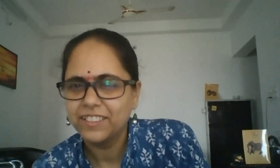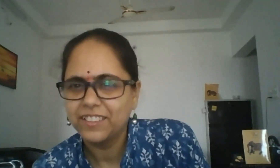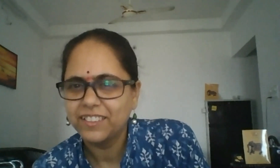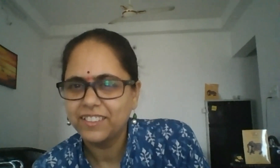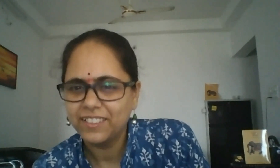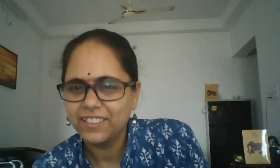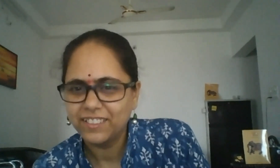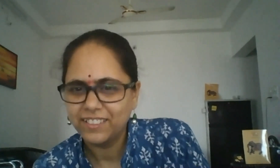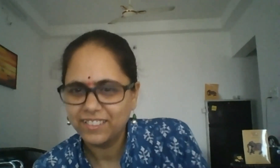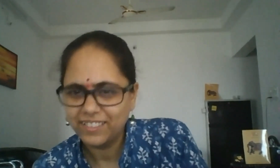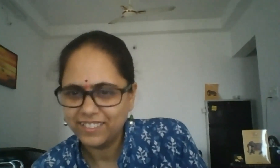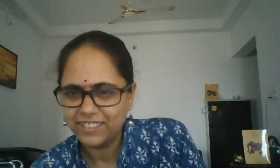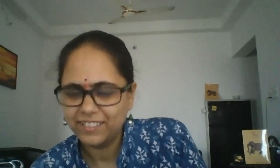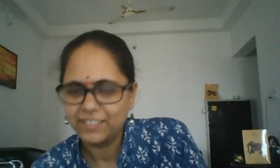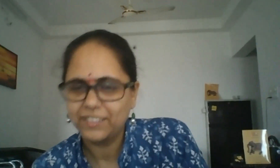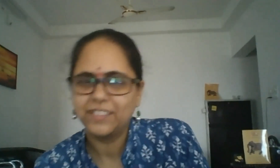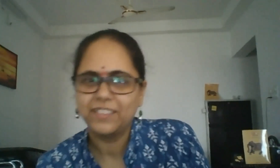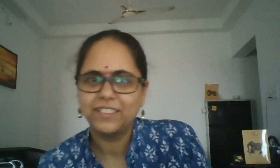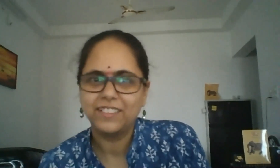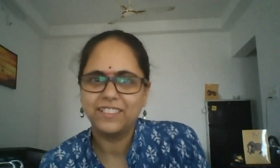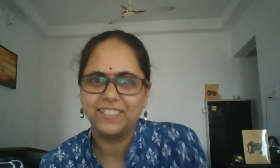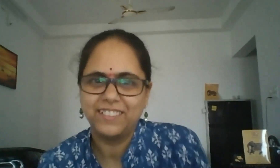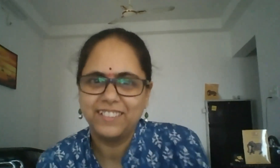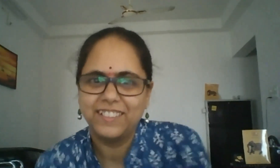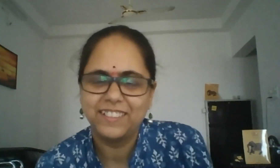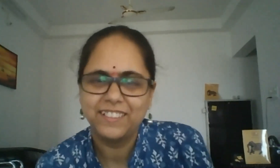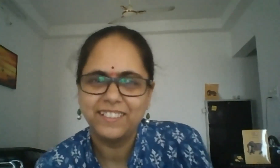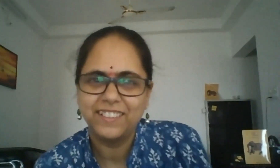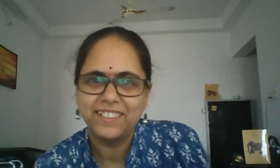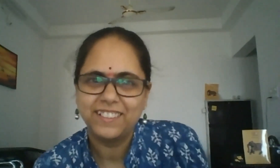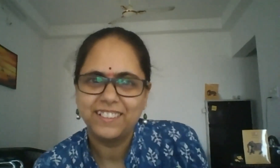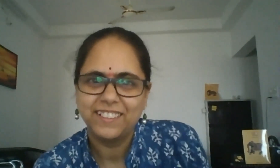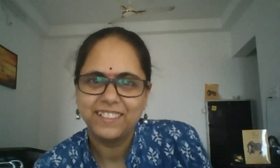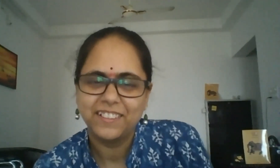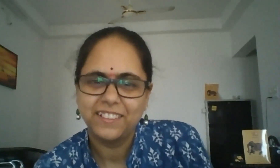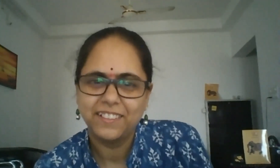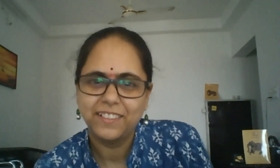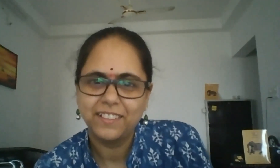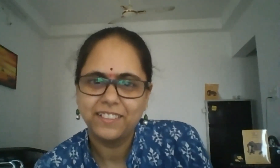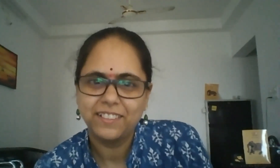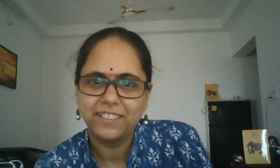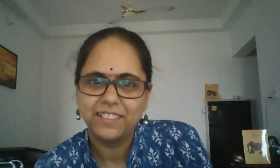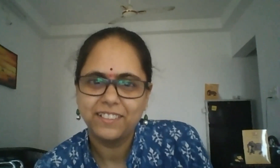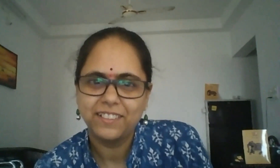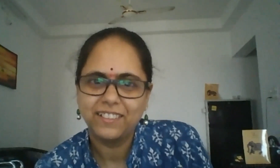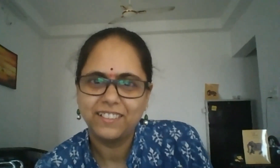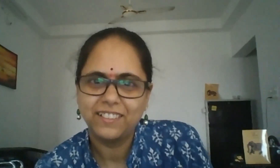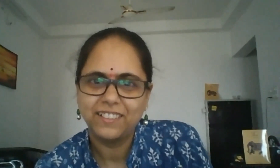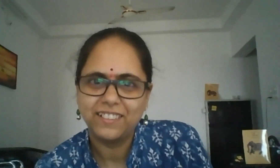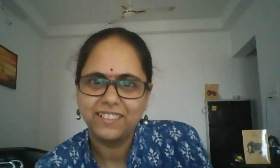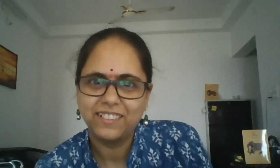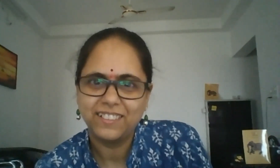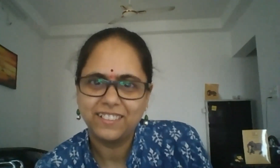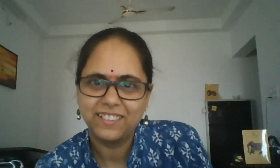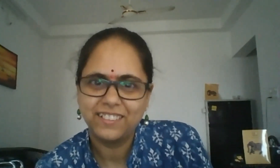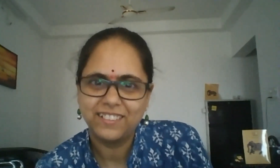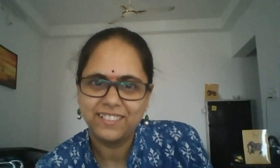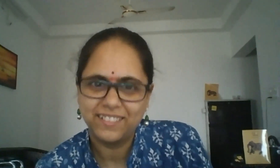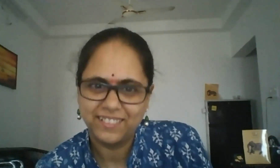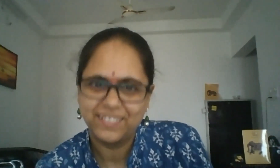ಗುಡ್ ಈವ್ನಿಂಗ್ ಮ್ಯಾಮ್. ಈ ಸೆಷನ್ ಅಲ್ಲಿ ನಂಗೆ ತುಂಬಾ ಇಷ್ಟ ಆಗಿದ್ದೇನು ಅಂದ್ರೆ, ನೀವು ವಾಲಂಟಿಯರಿಂಗ್ ಅನ್ನೋ ವರ್ಡ್ಗೆ ಹೊಸ ಮೀನಿಂಗ್ ಕೊಟ್ರಲ್ಲ, ಅದ್ ನನಗೆ ತುಂಬಾ